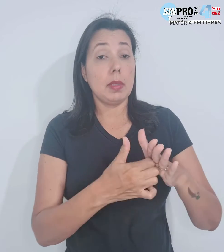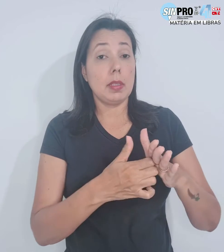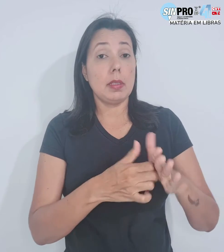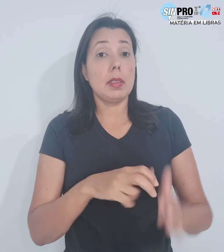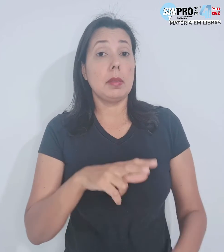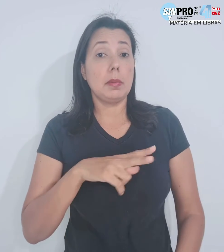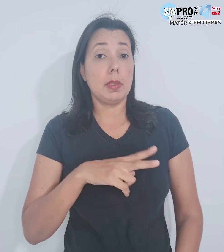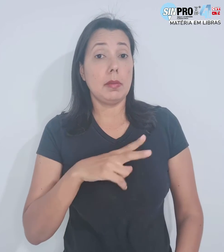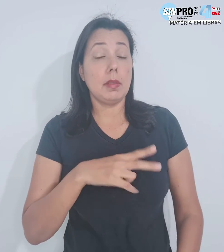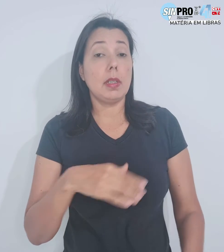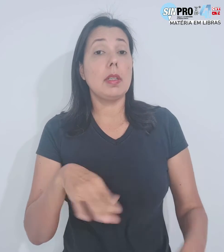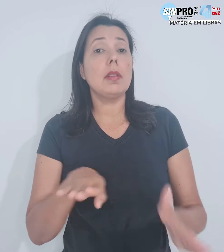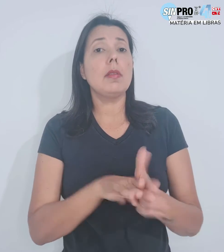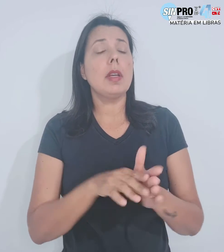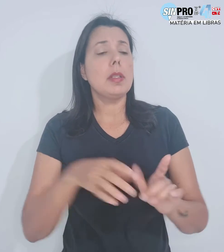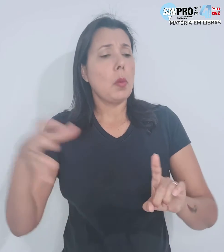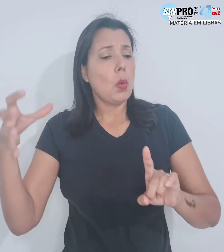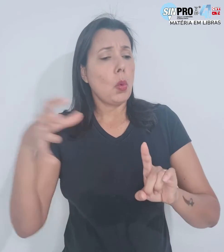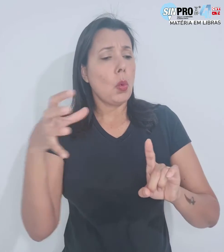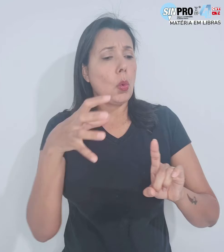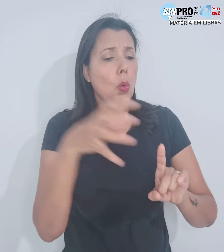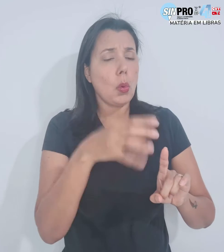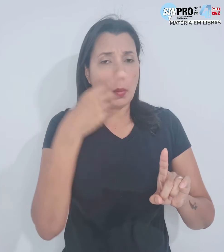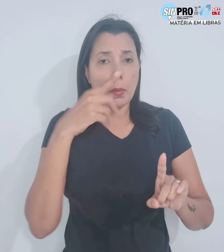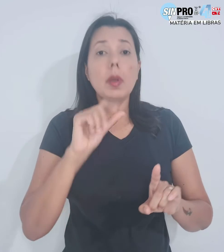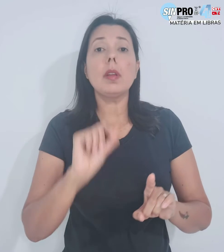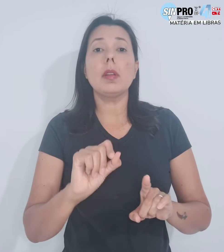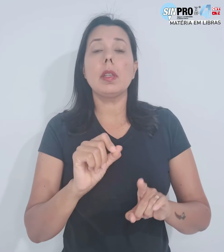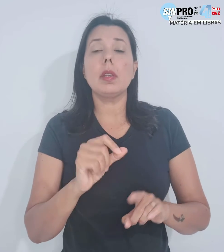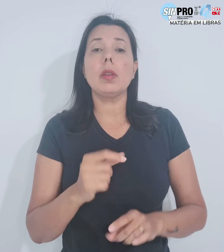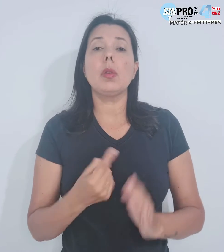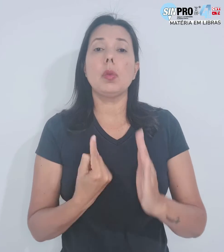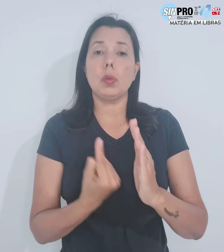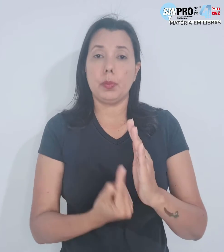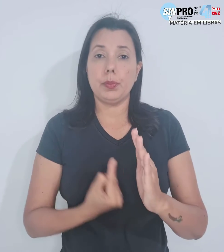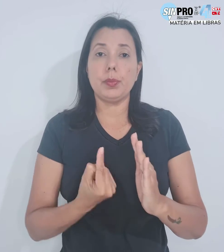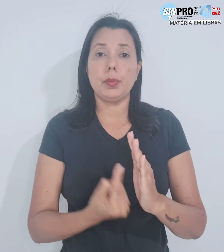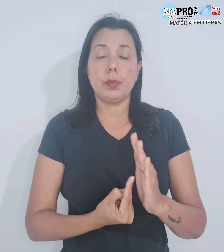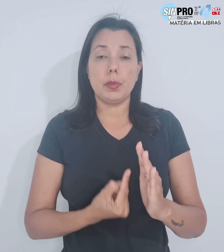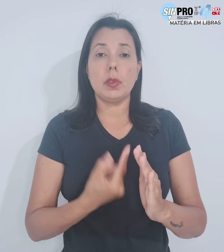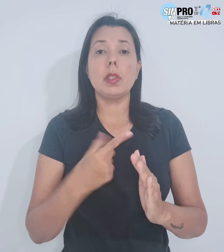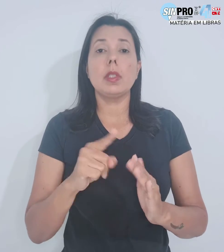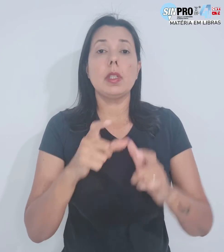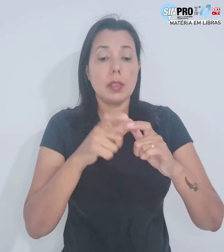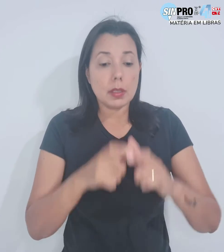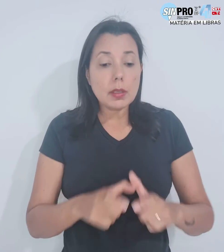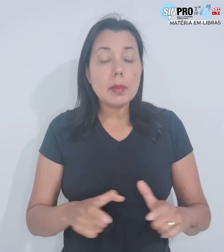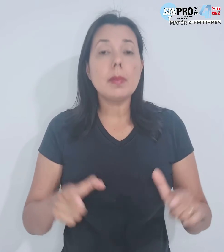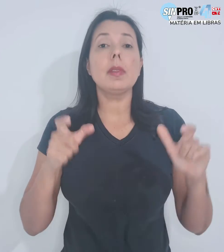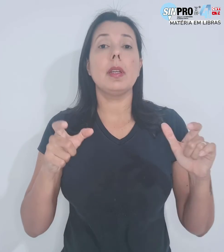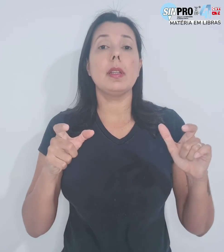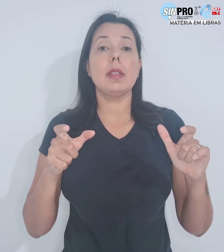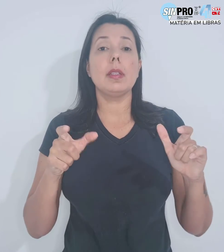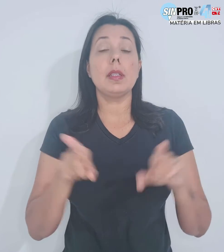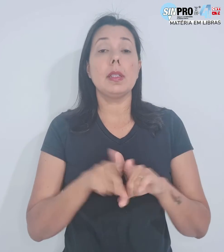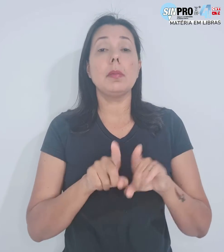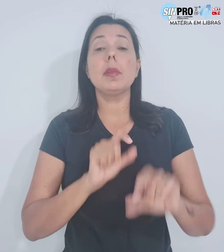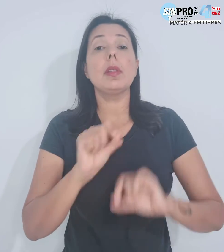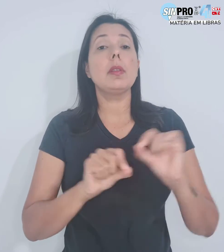privadas vêm fazendo pressão para que o isolamento social seja ampliado e que